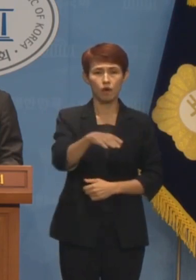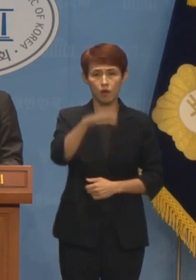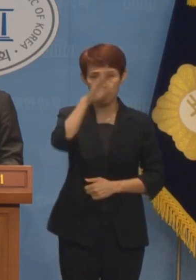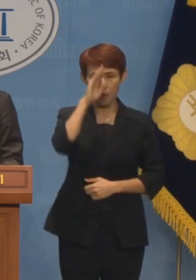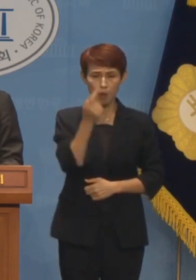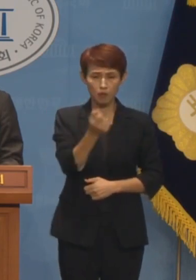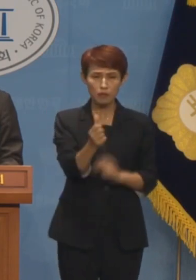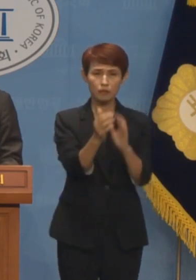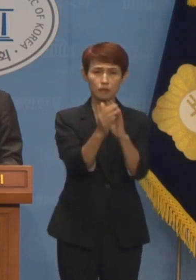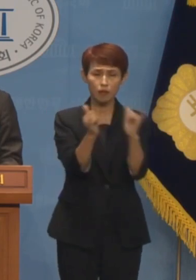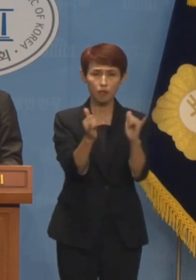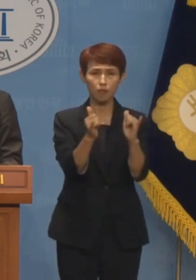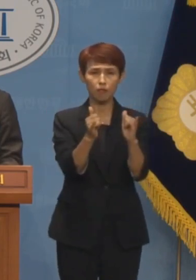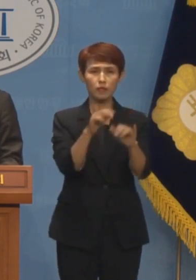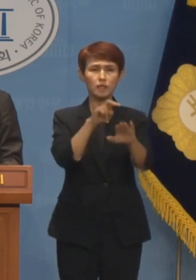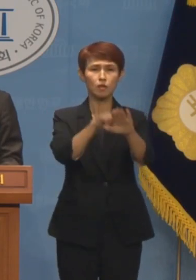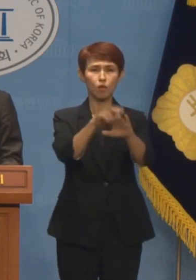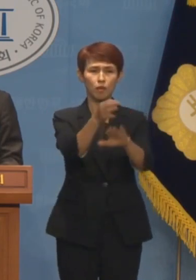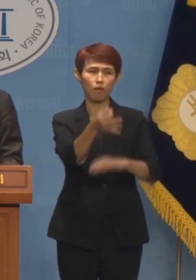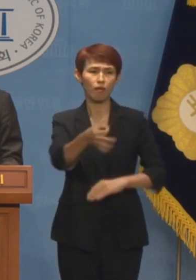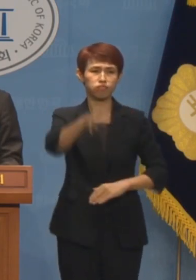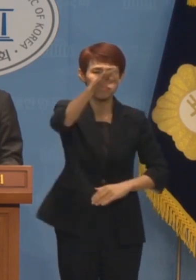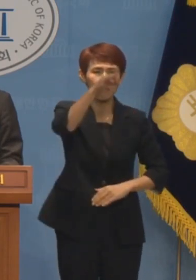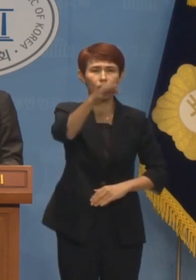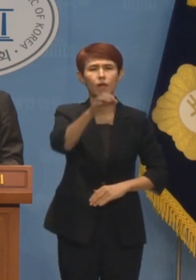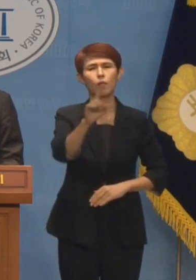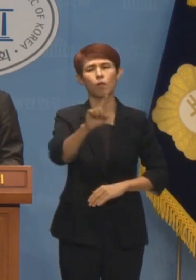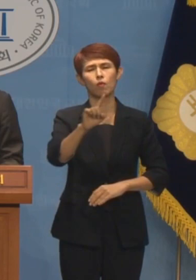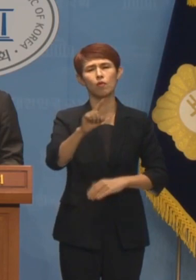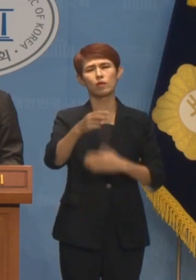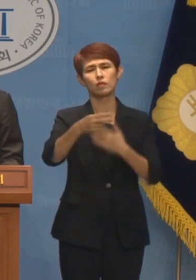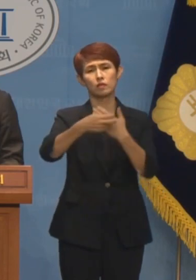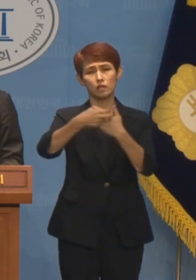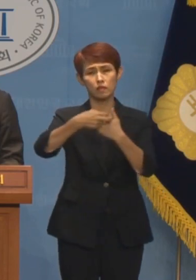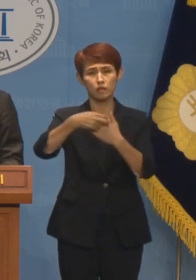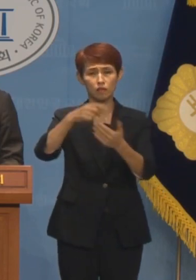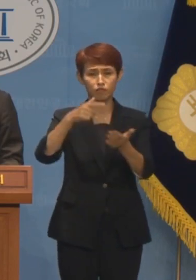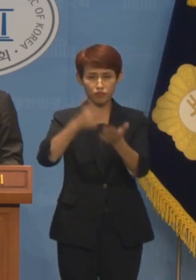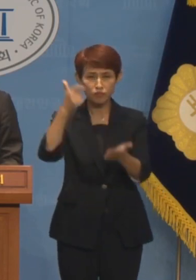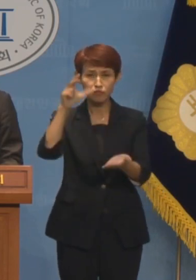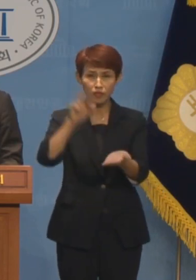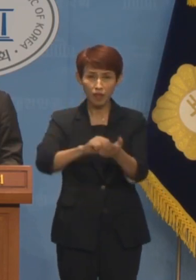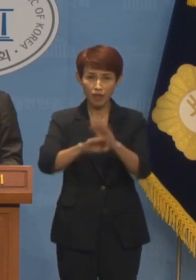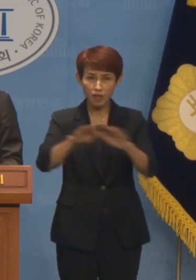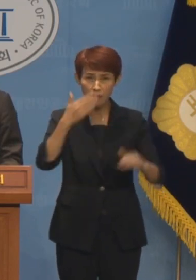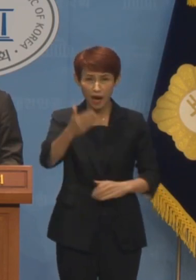환자 진료 비용 문턱만 높이면 의료 공백 문제가 해결됩니까?